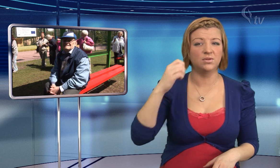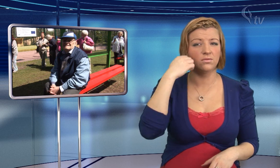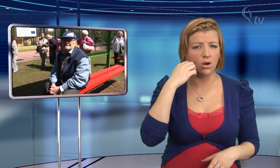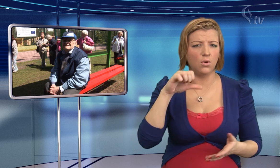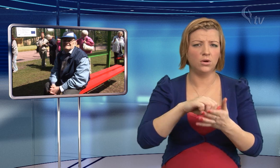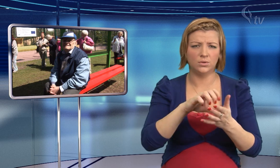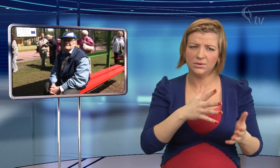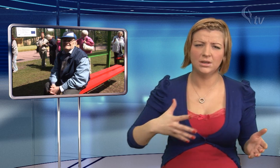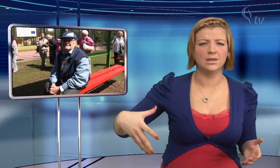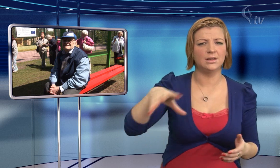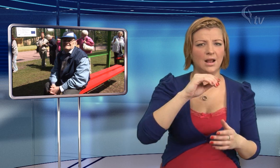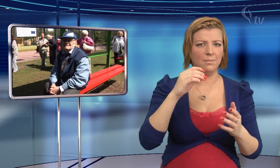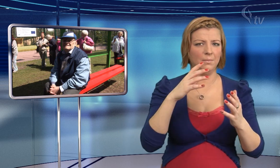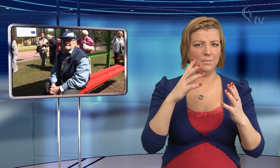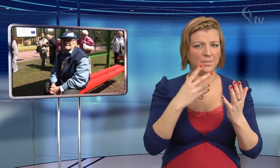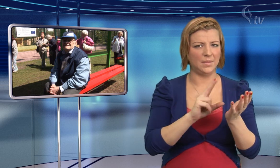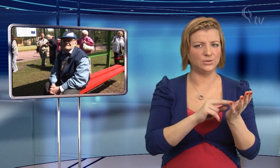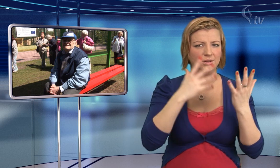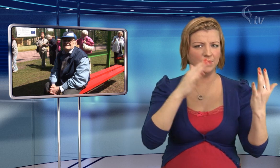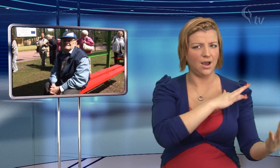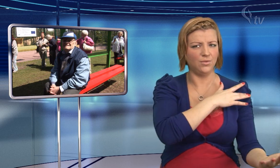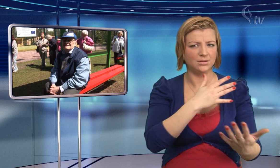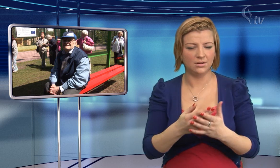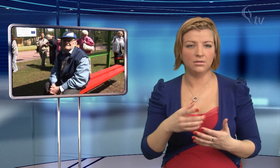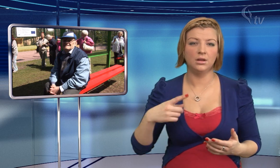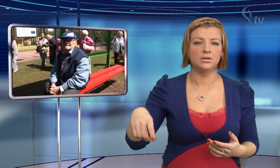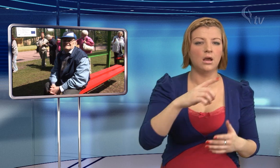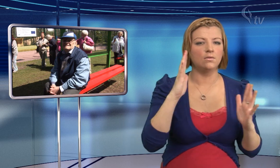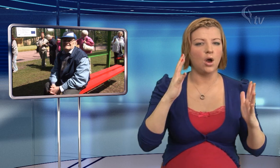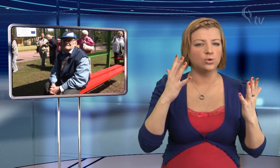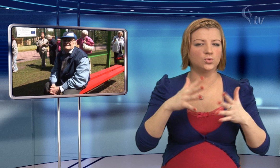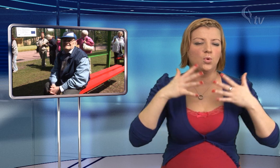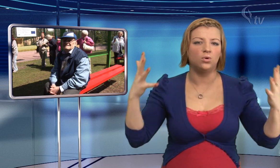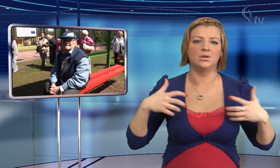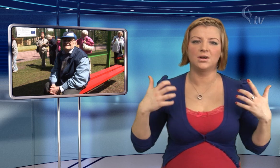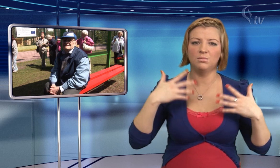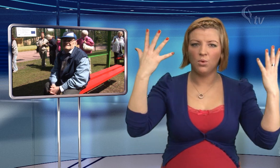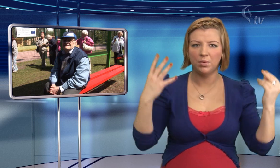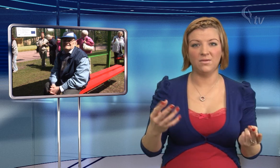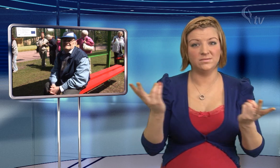pensionäride päevadel ja neil on suur rõõm, et selline üritus üldse olemas on.